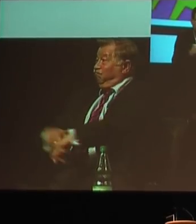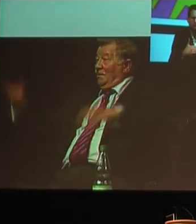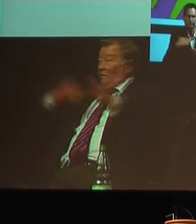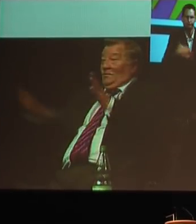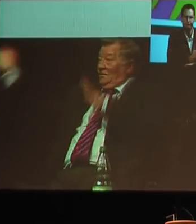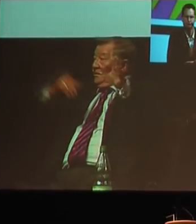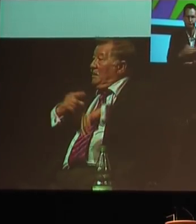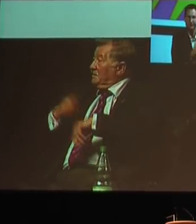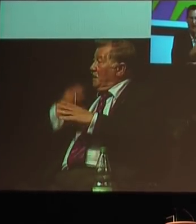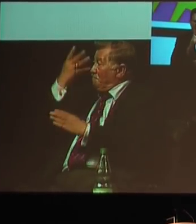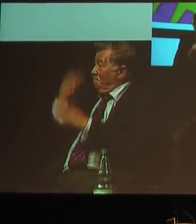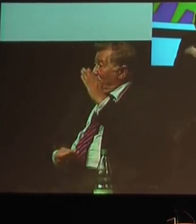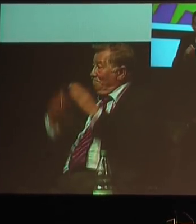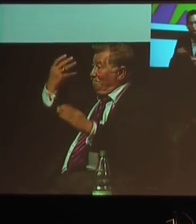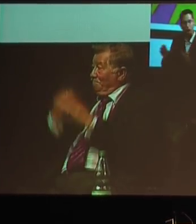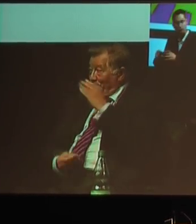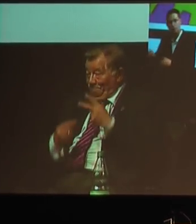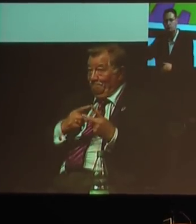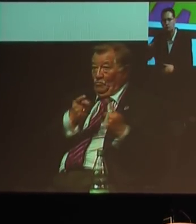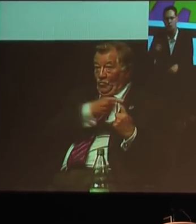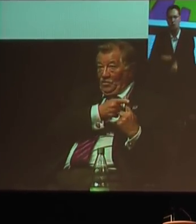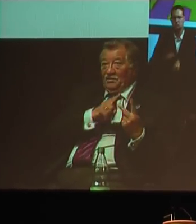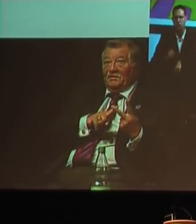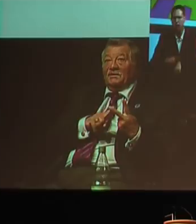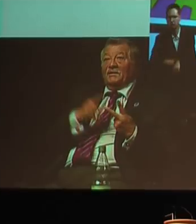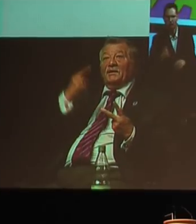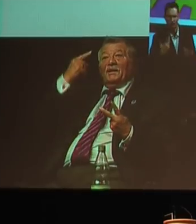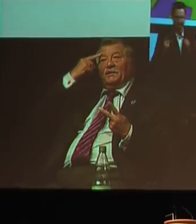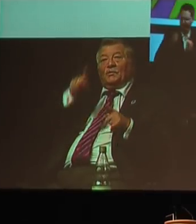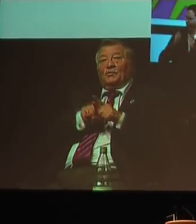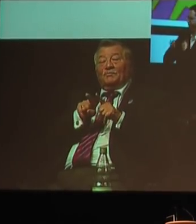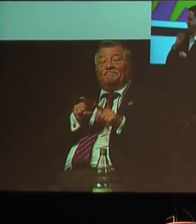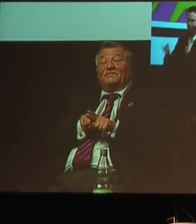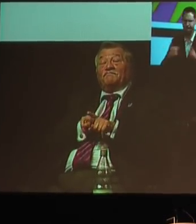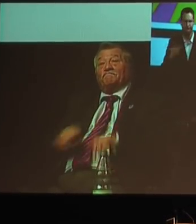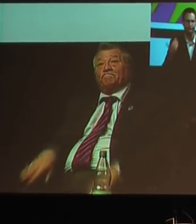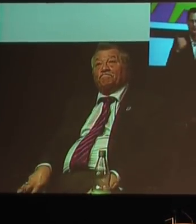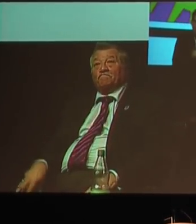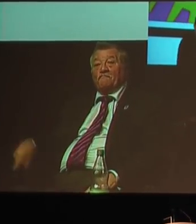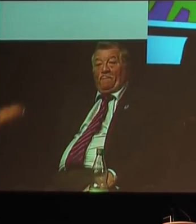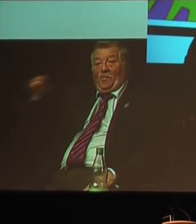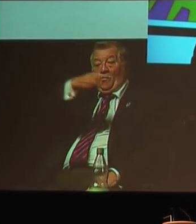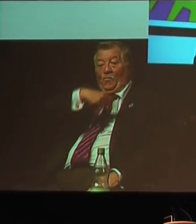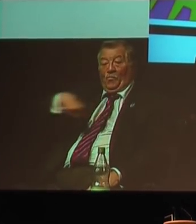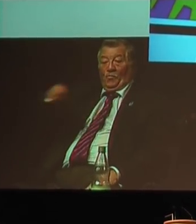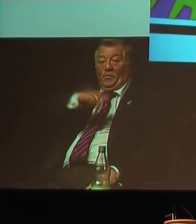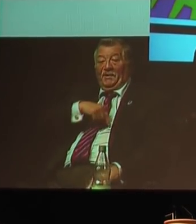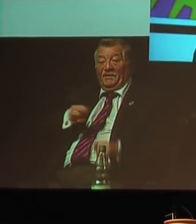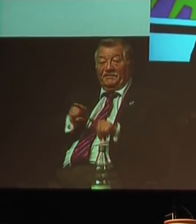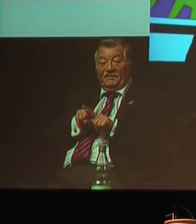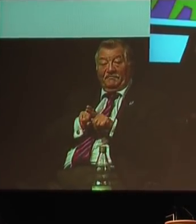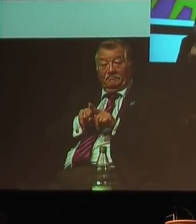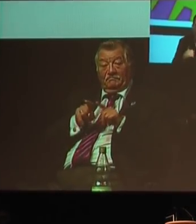Und man trifft ja auch dann immer irgendwie auf Hörende und irgendwie kommt man ja auch durch. Aber wir haben ein neues Problem. Das Problem lautet